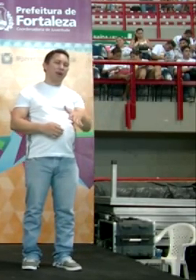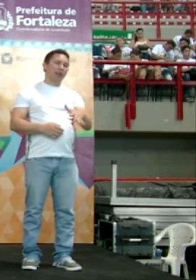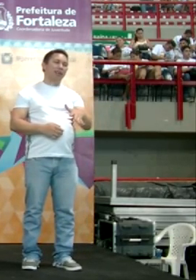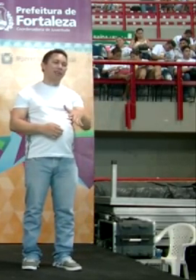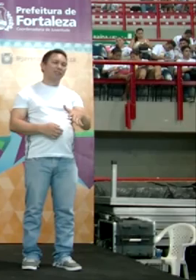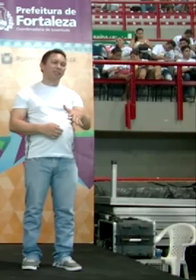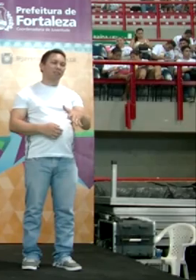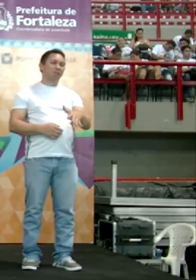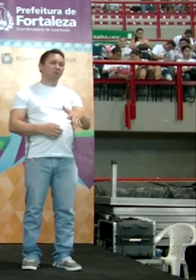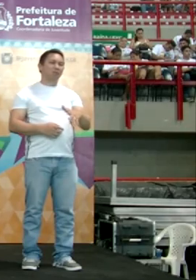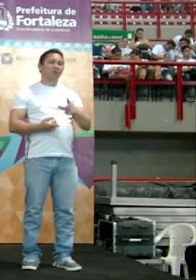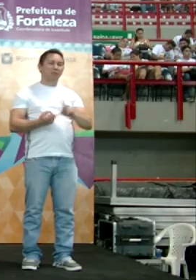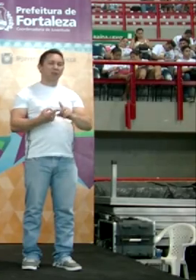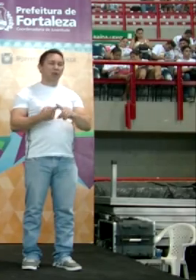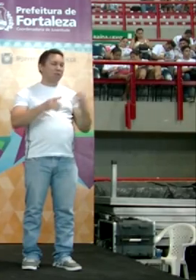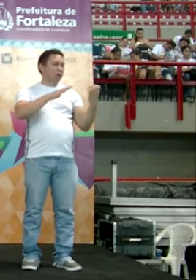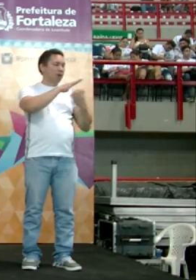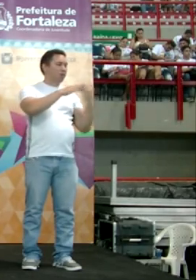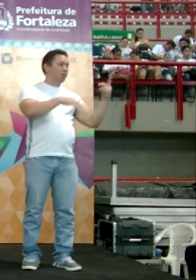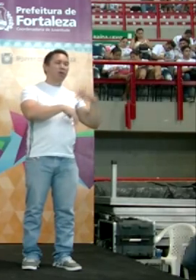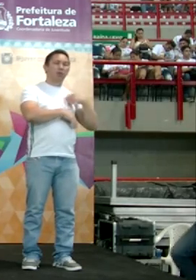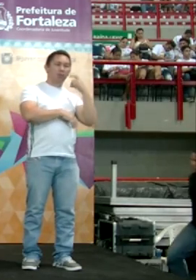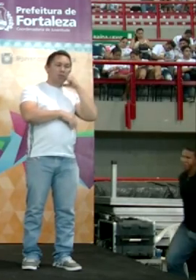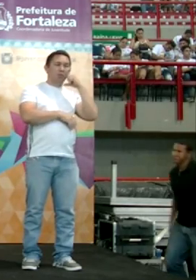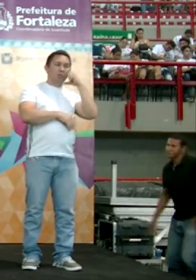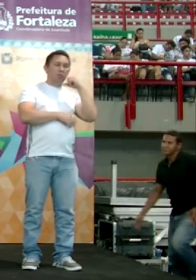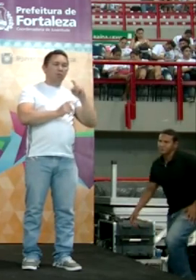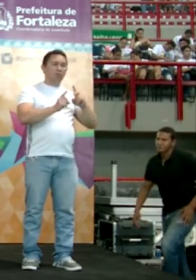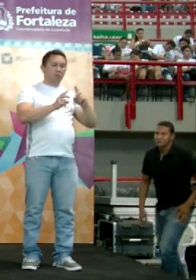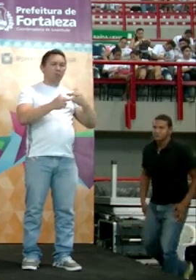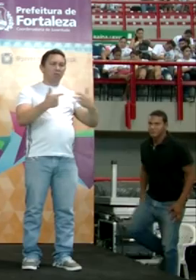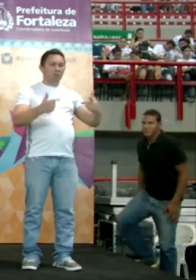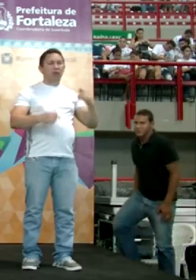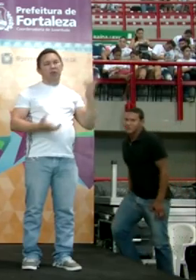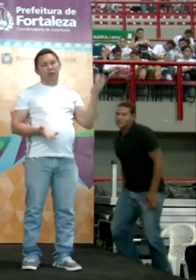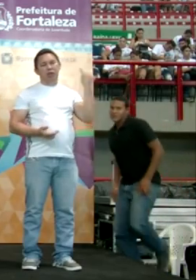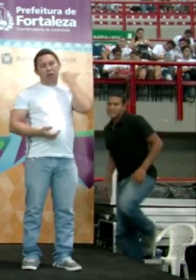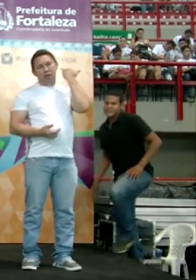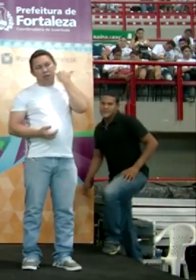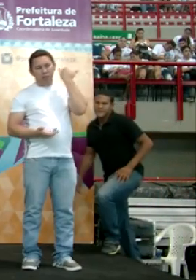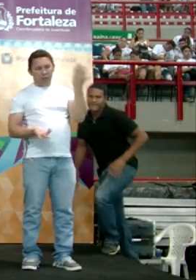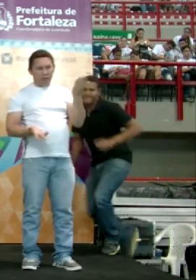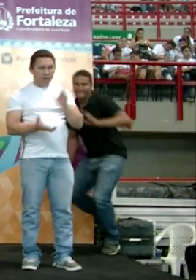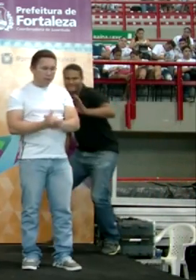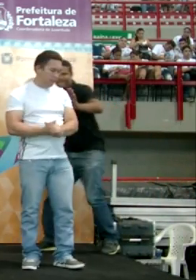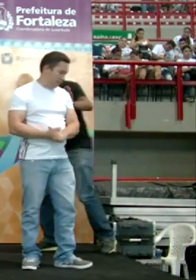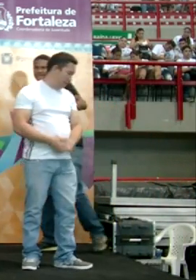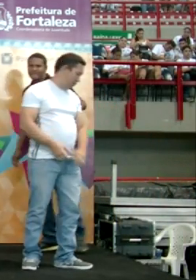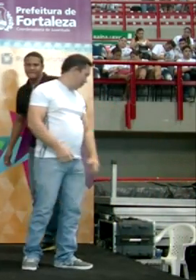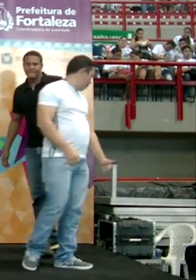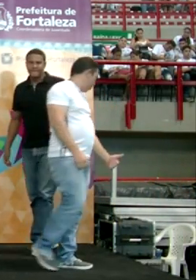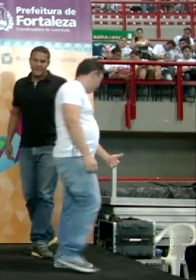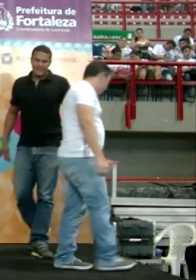eletricidade, e evidentemente para as empresas também que estão vendendo esse serviço, tá?